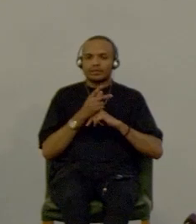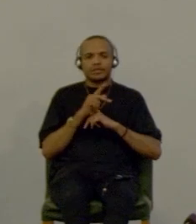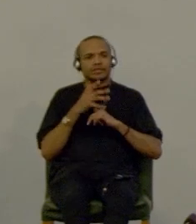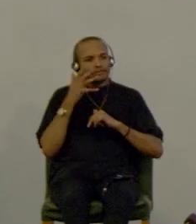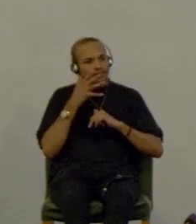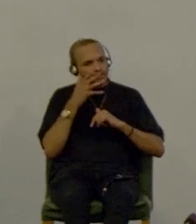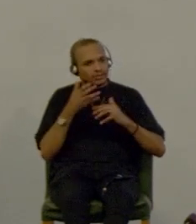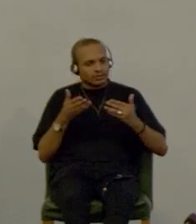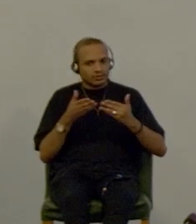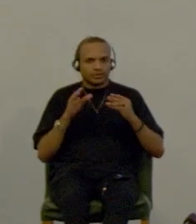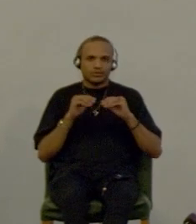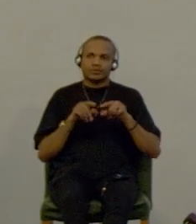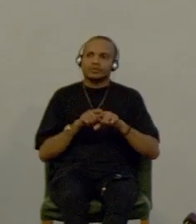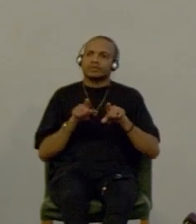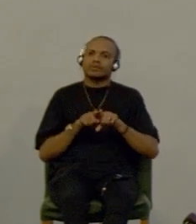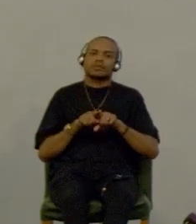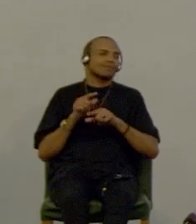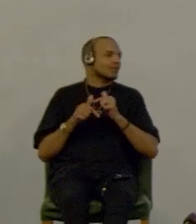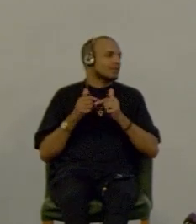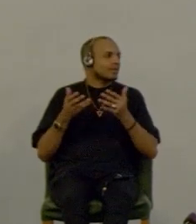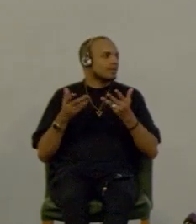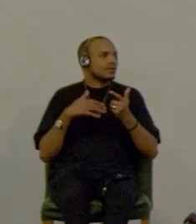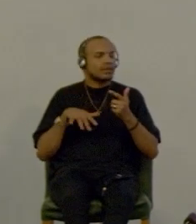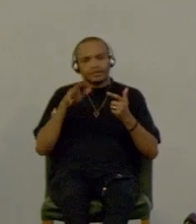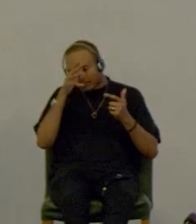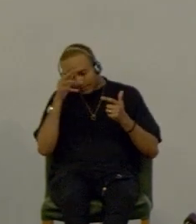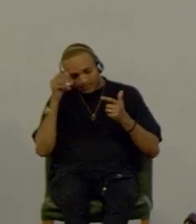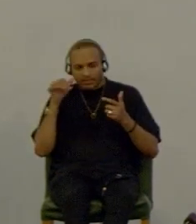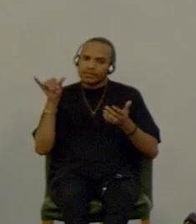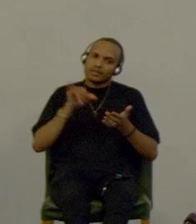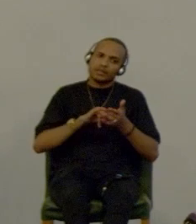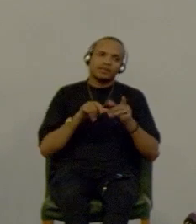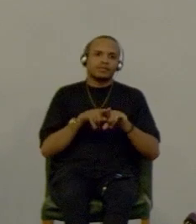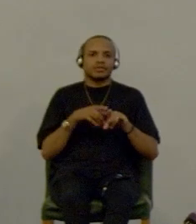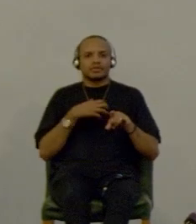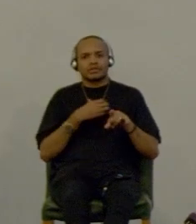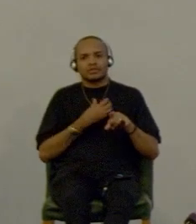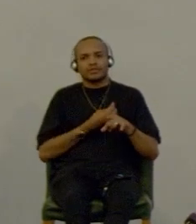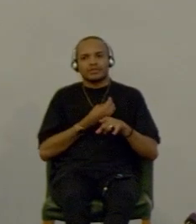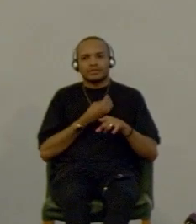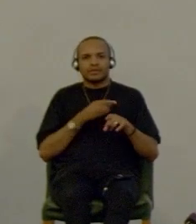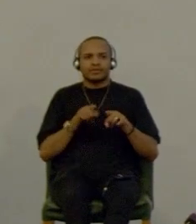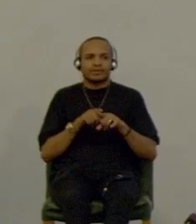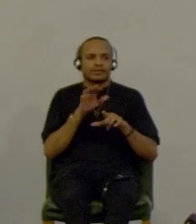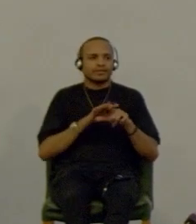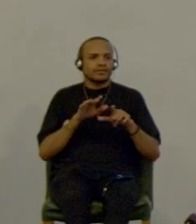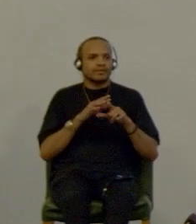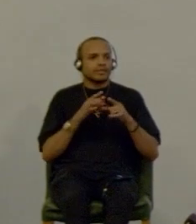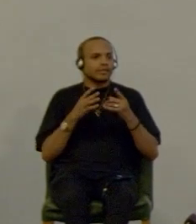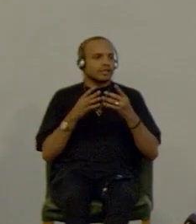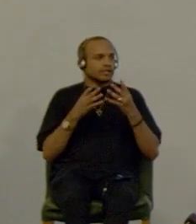mesa, hoje à noite, que faz um trabalho incrível na Amazônia Central, com modos de vida e grafias